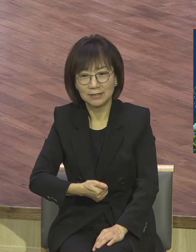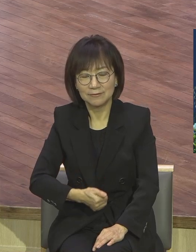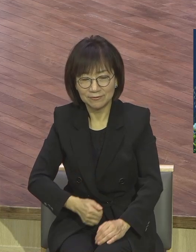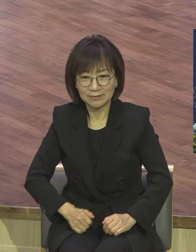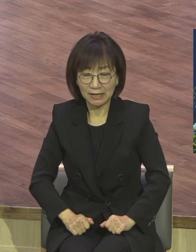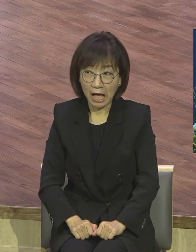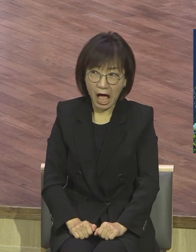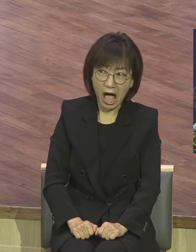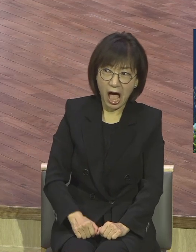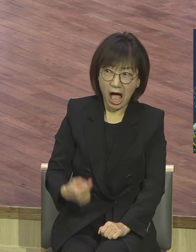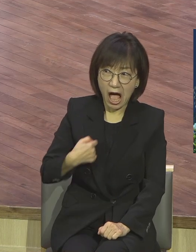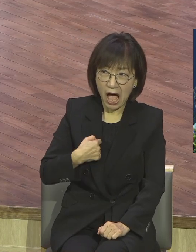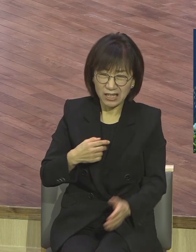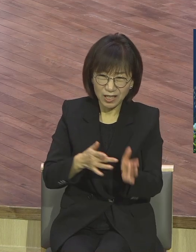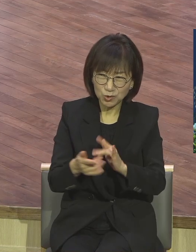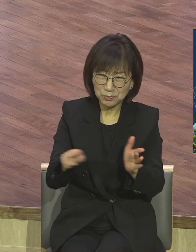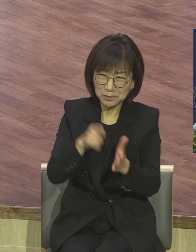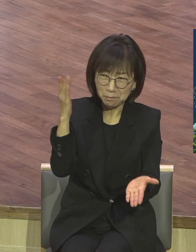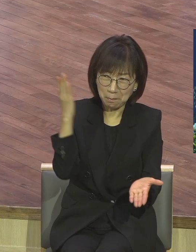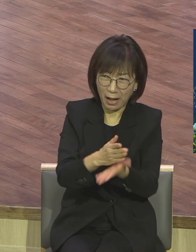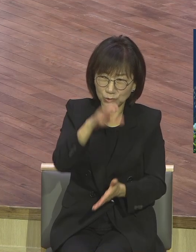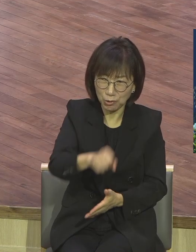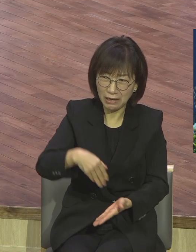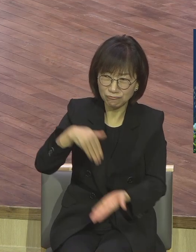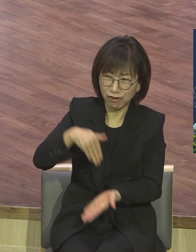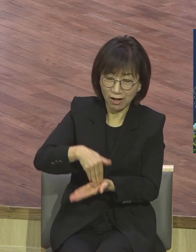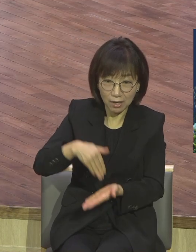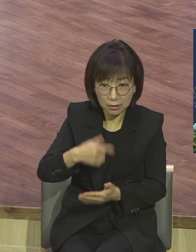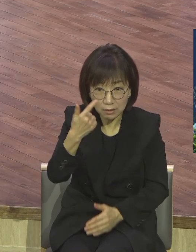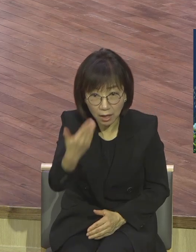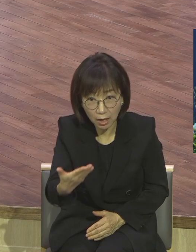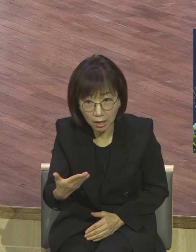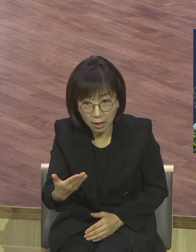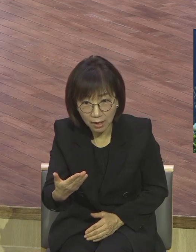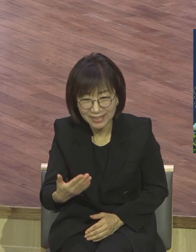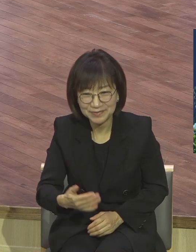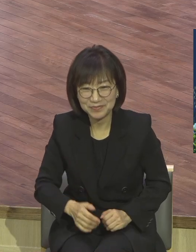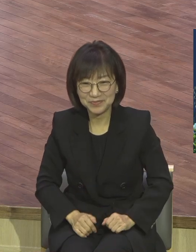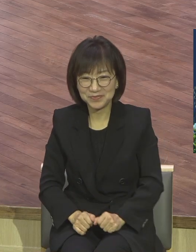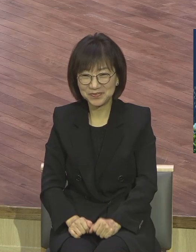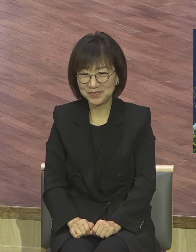아씨 잘못 걸렸네. 아 예수를 안 믿을 거를 그냥.